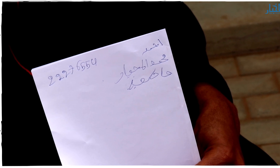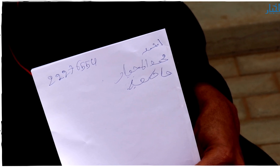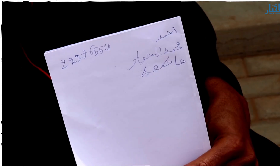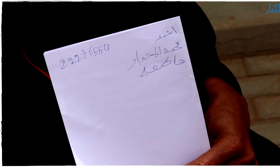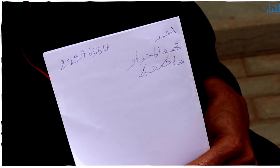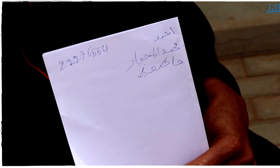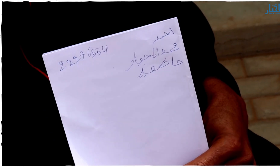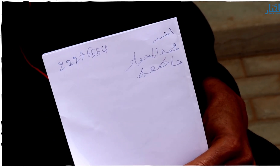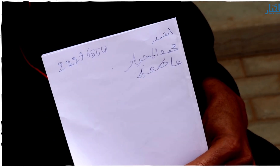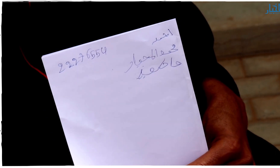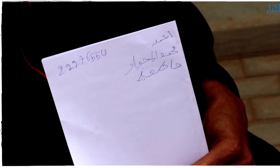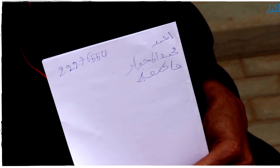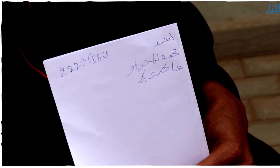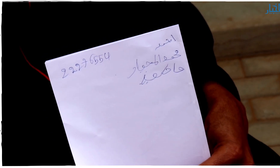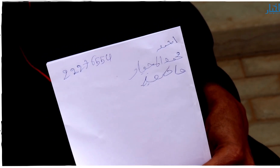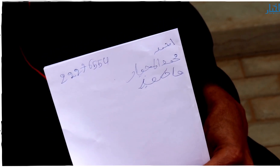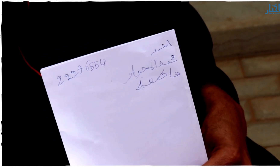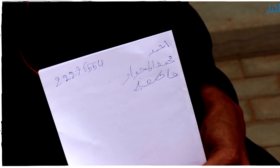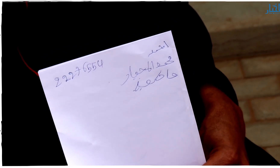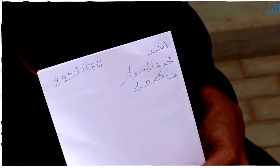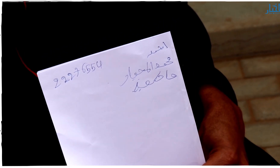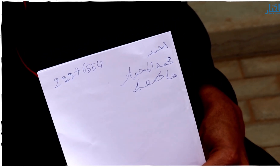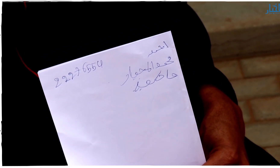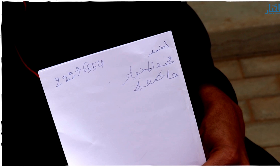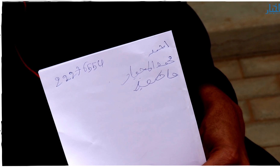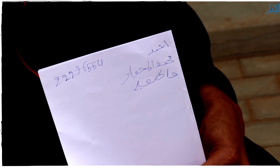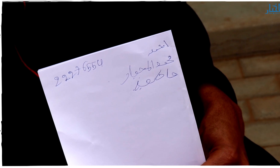هو راعي 22 27 65